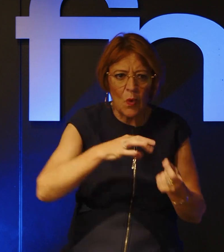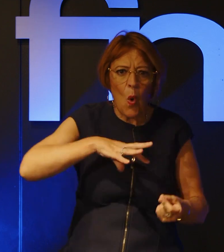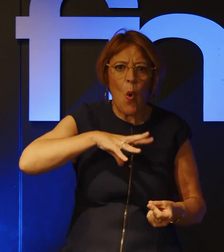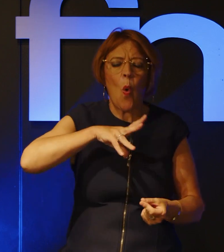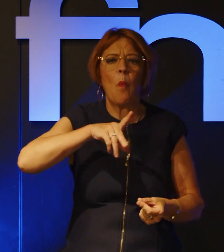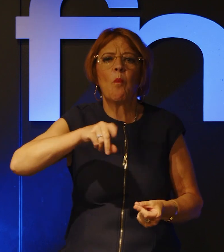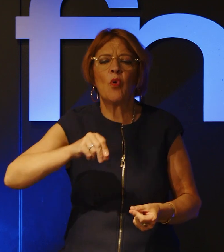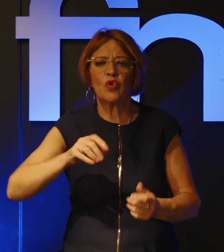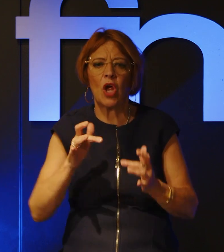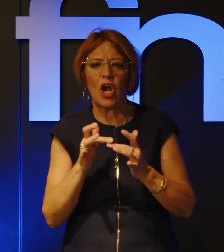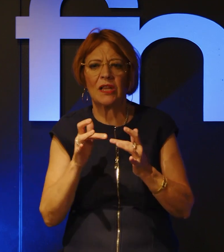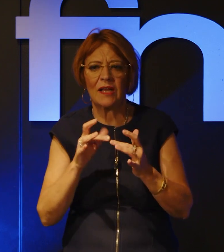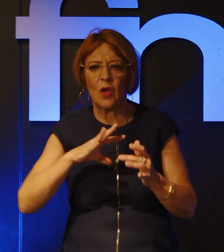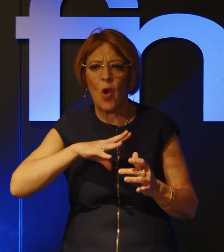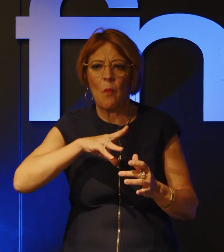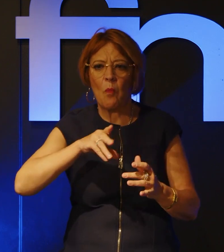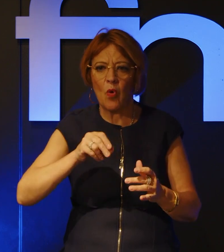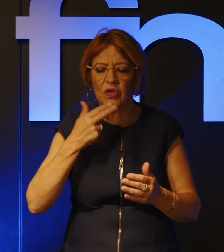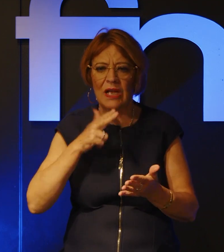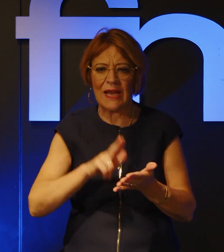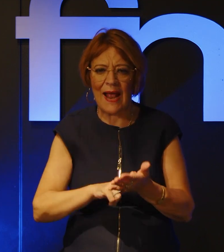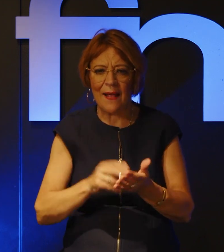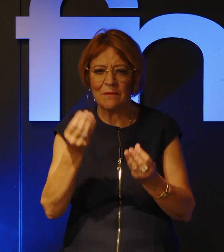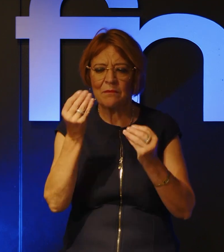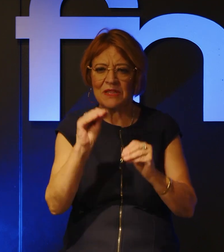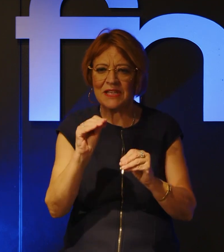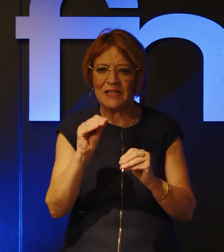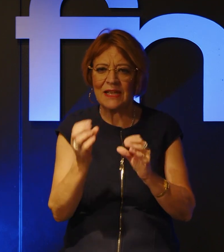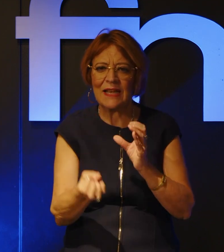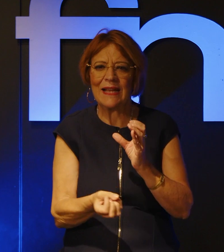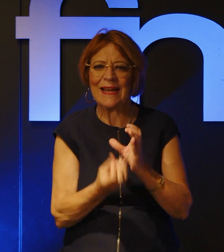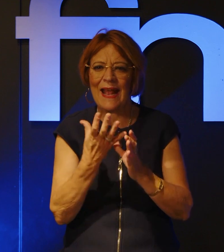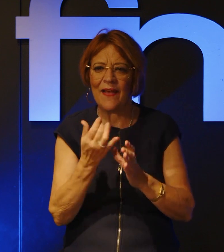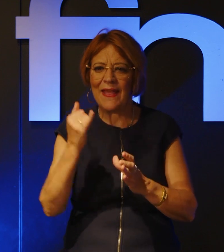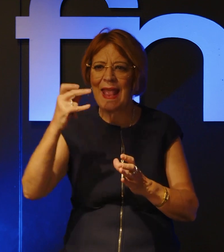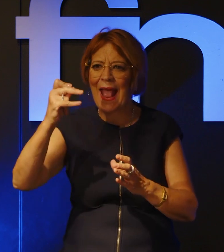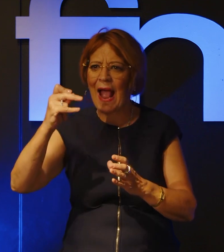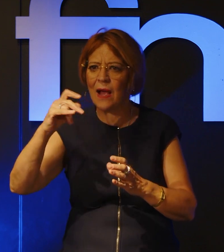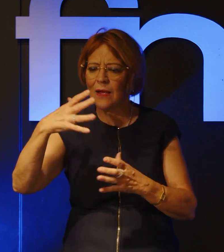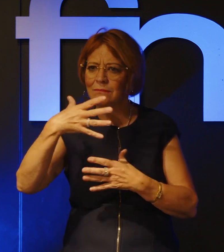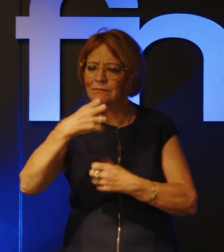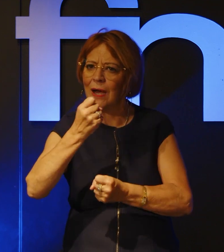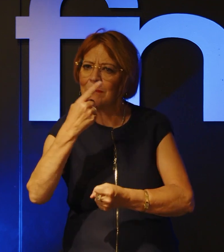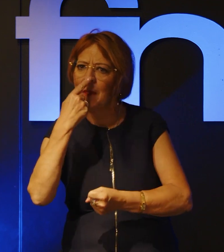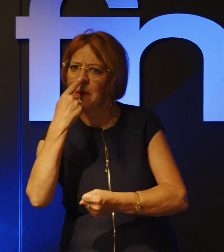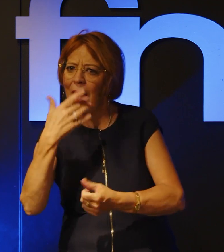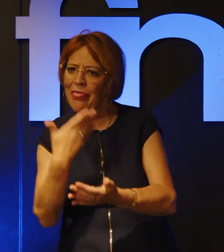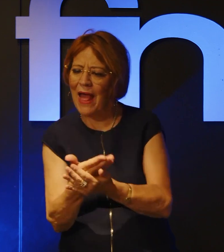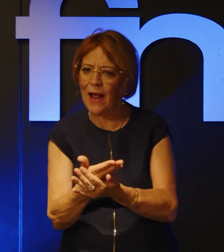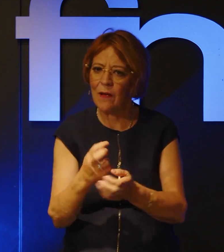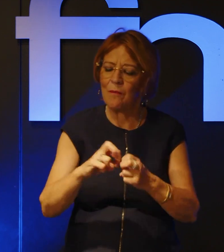virtual online do mundo real é meter lá uma coisa a dizer criado com i não sei se alguma vez repararam agora o